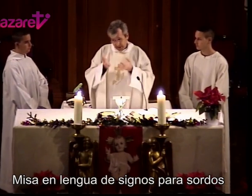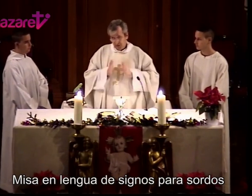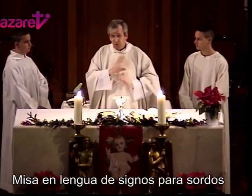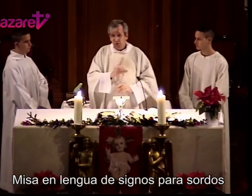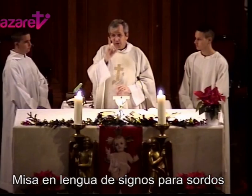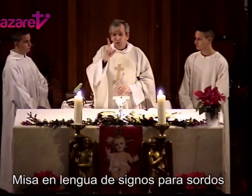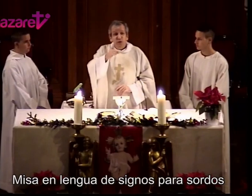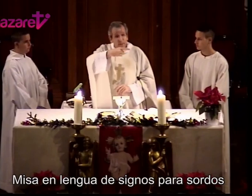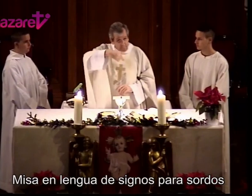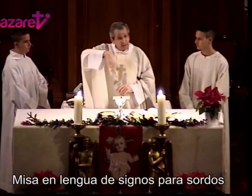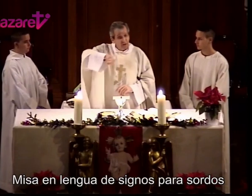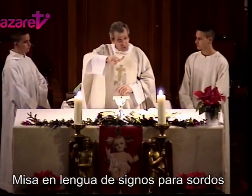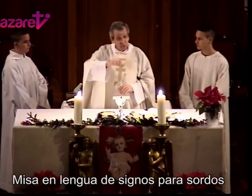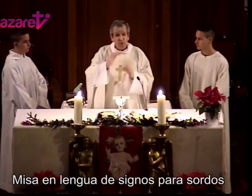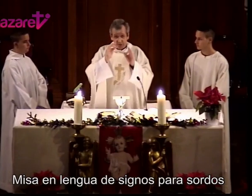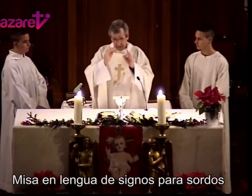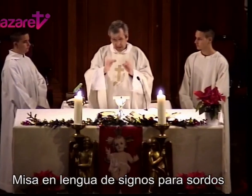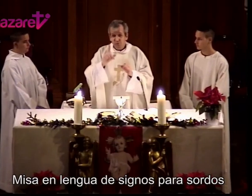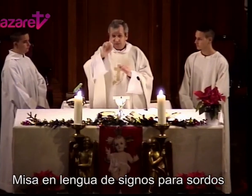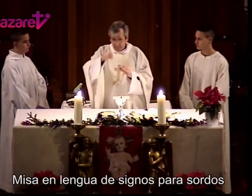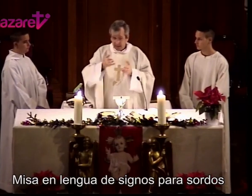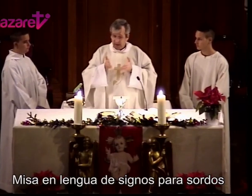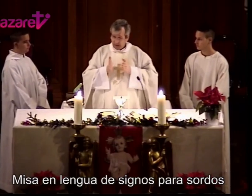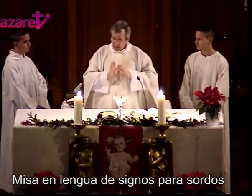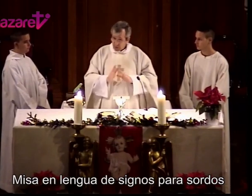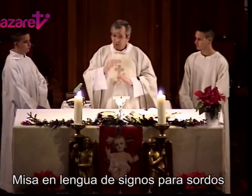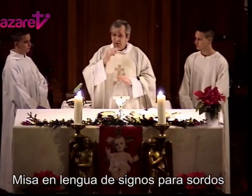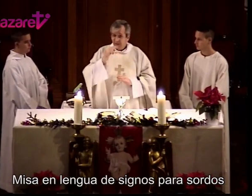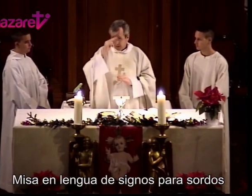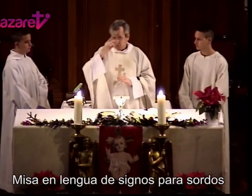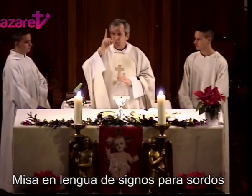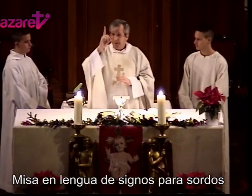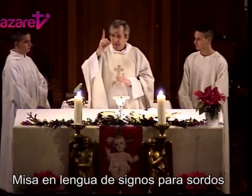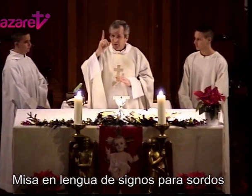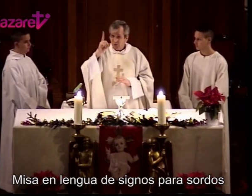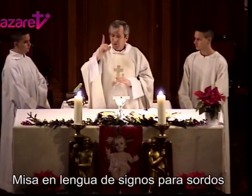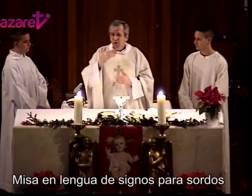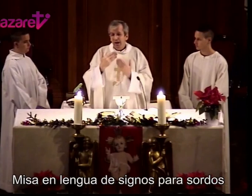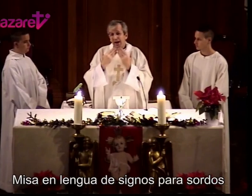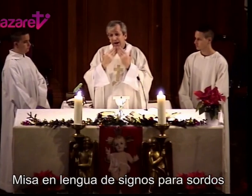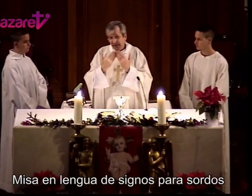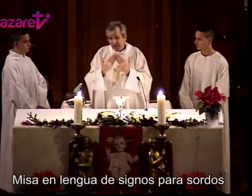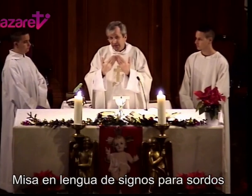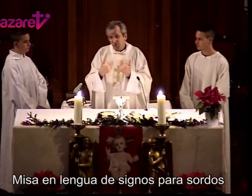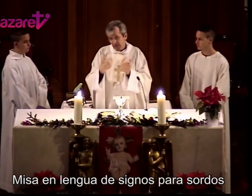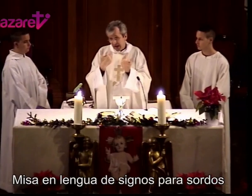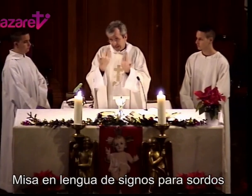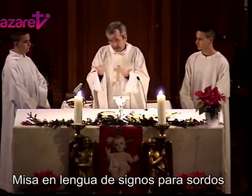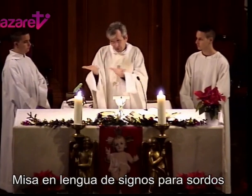siendo Hijo de Dios, para que nosotros seamos también hijos de nuestro Padre Dios, agradecidos a ese don